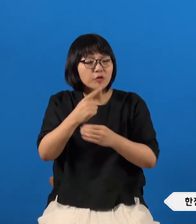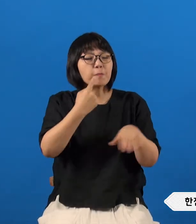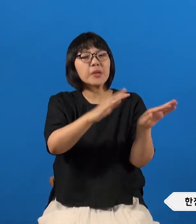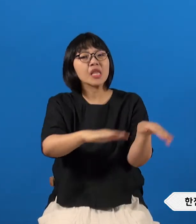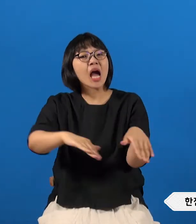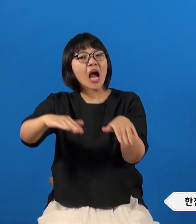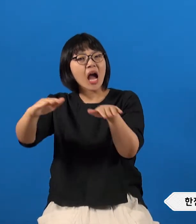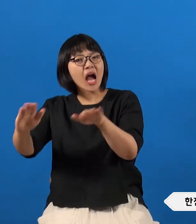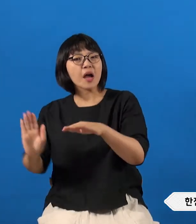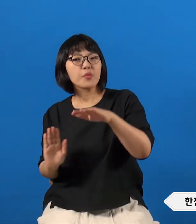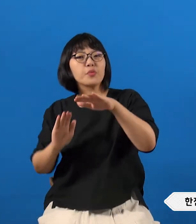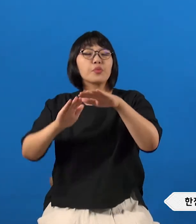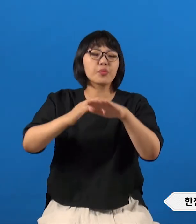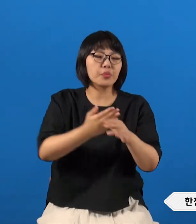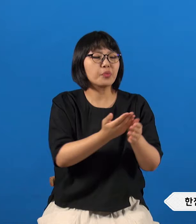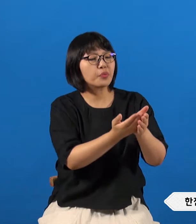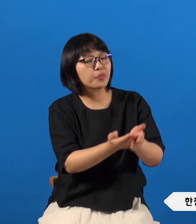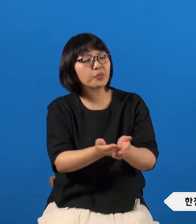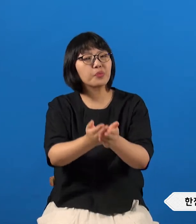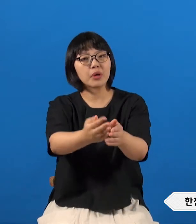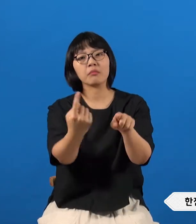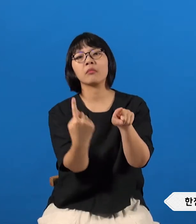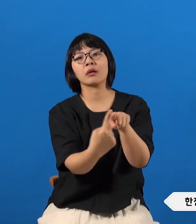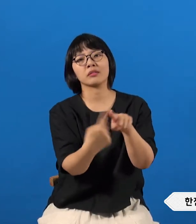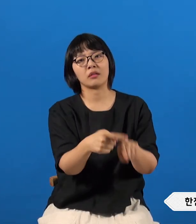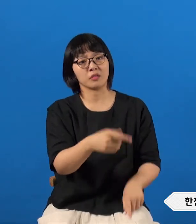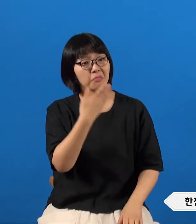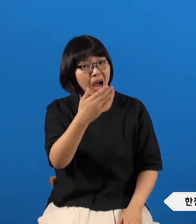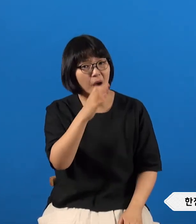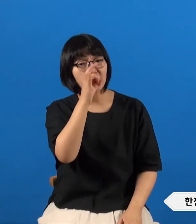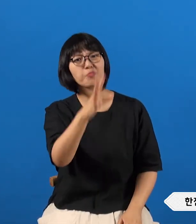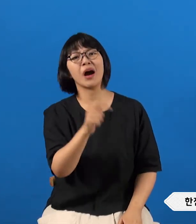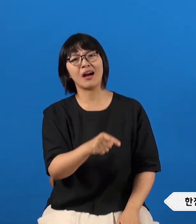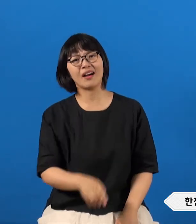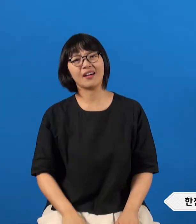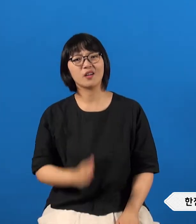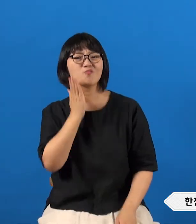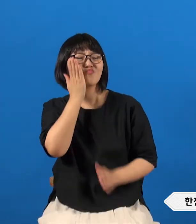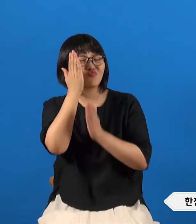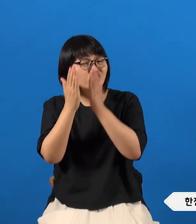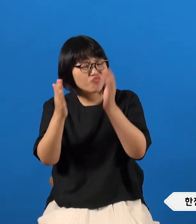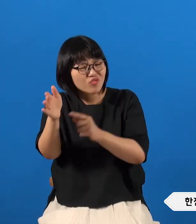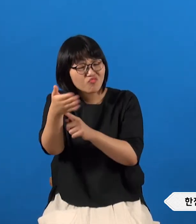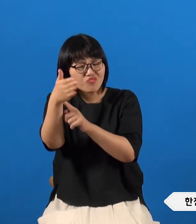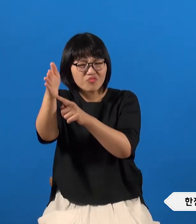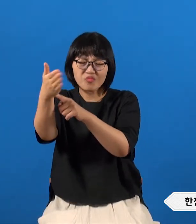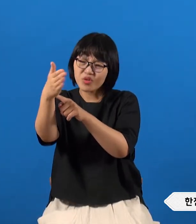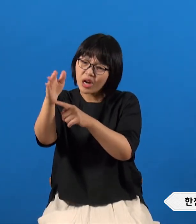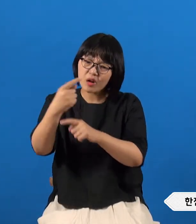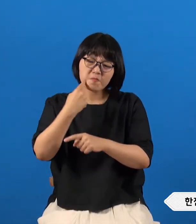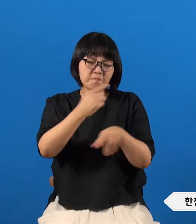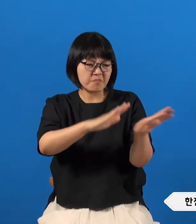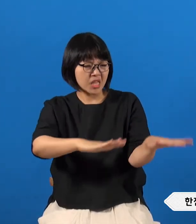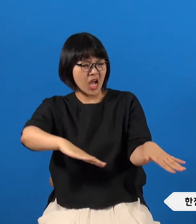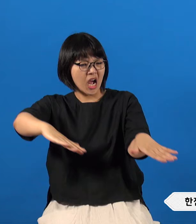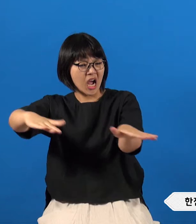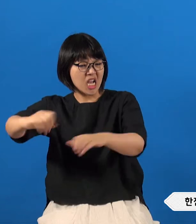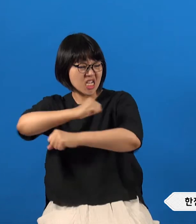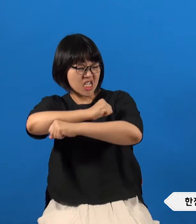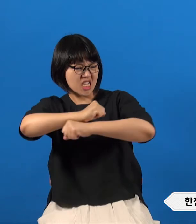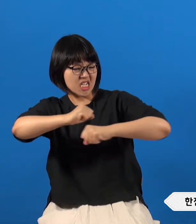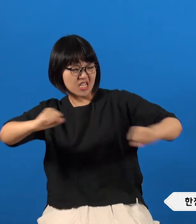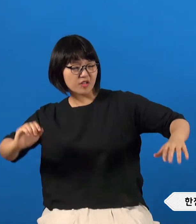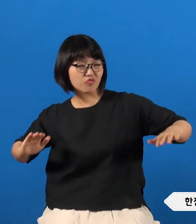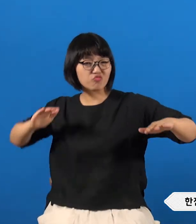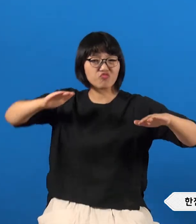바다를 건너보겠다 하는 것과 같습니다. 그 조그마한 가랑잎을 붙들고 저 태평양 망망대해를